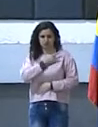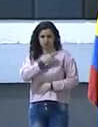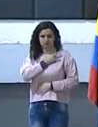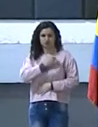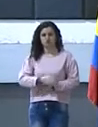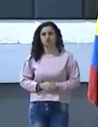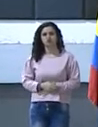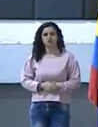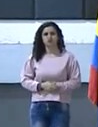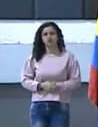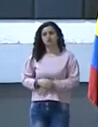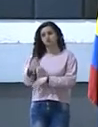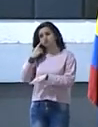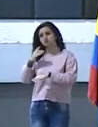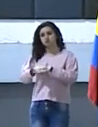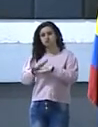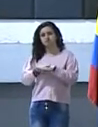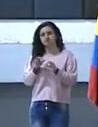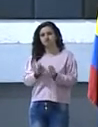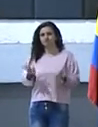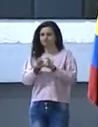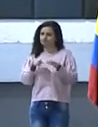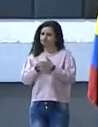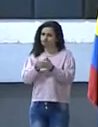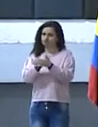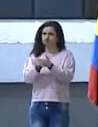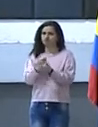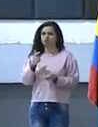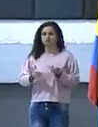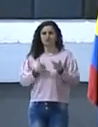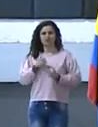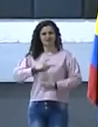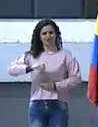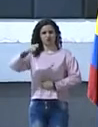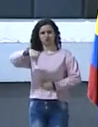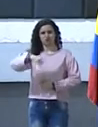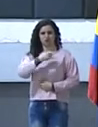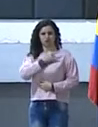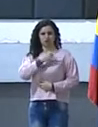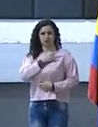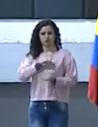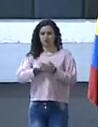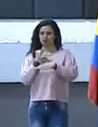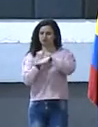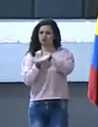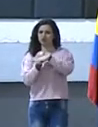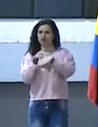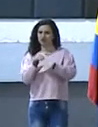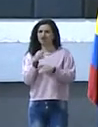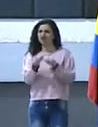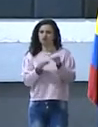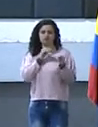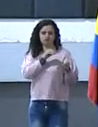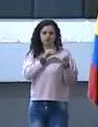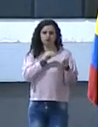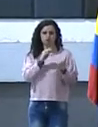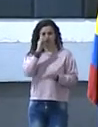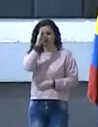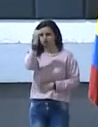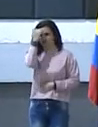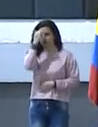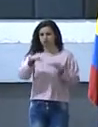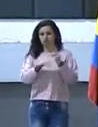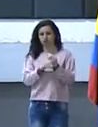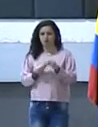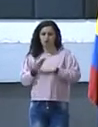sostener y potenciar el liderazgo de la universidad pedagógica nacional como institución educadora de educadores y de producción de